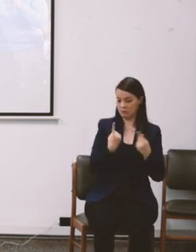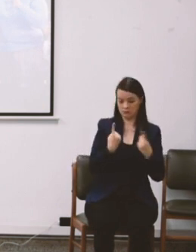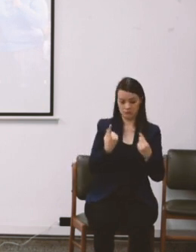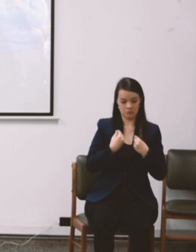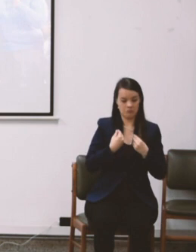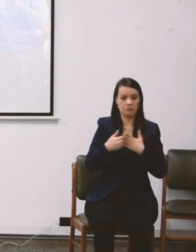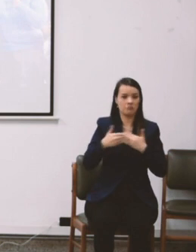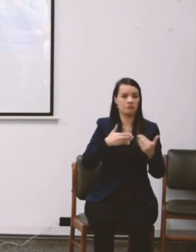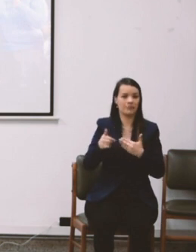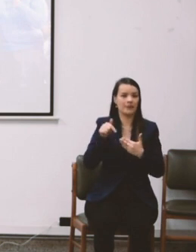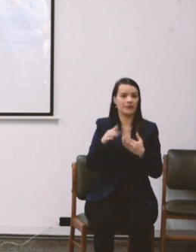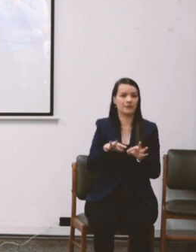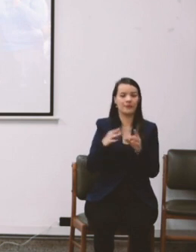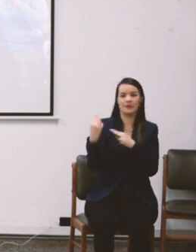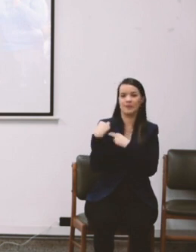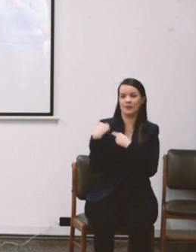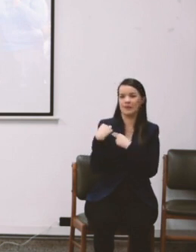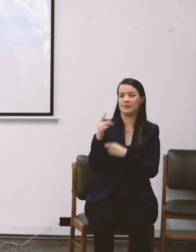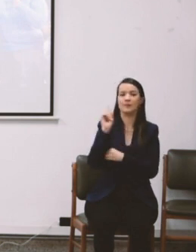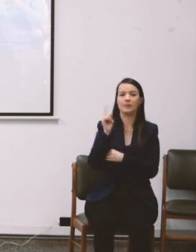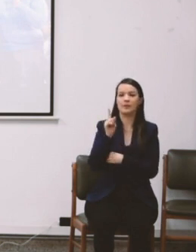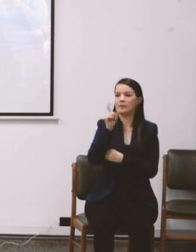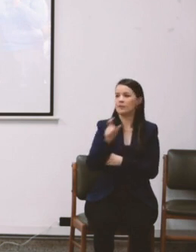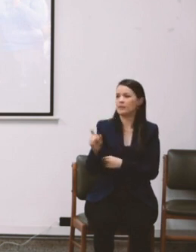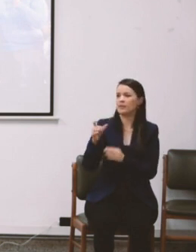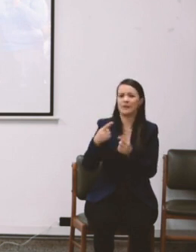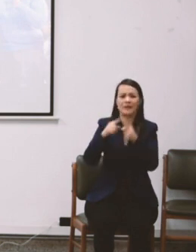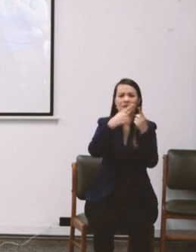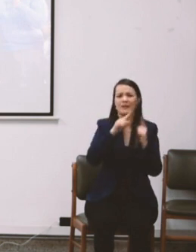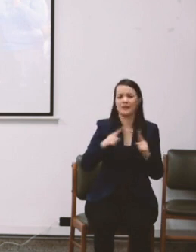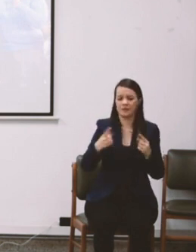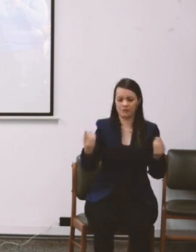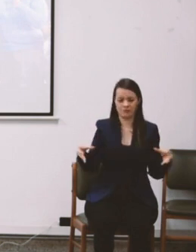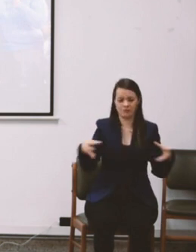la responsabilidad que tiene eso en términos no solamente políticos, sino también éticos.